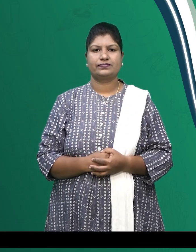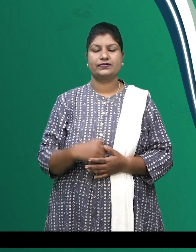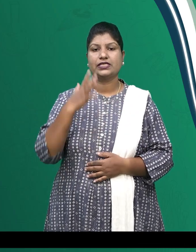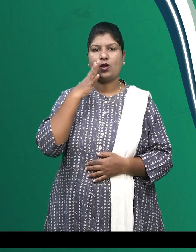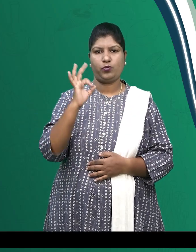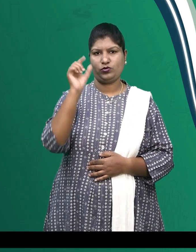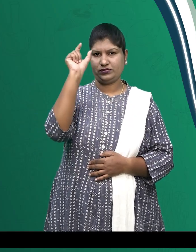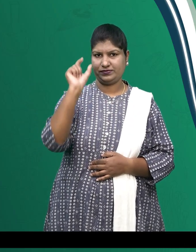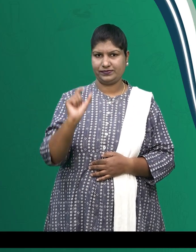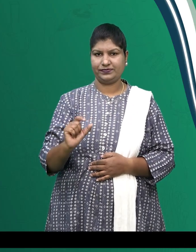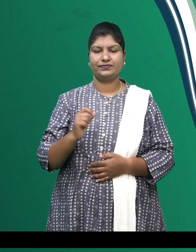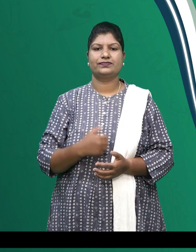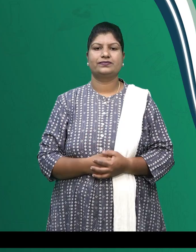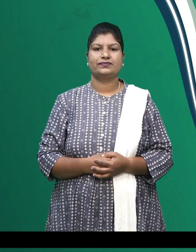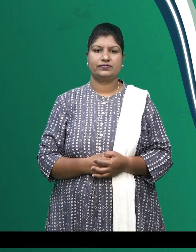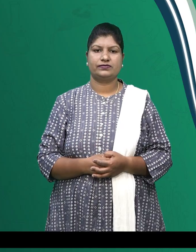मुख्य शब्द: